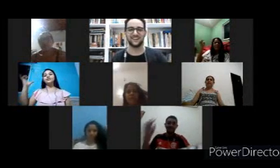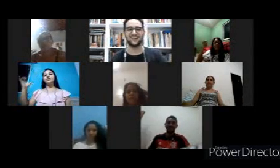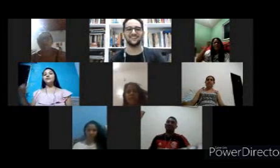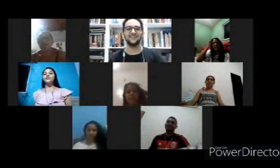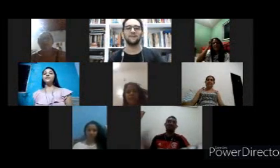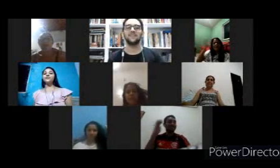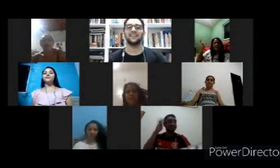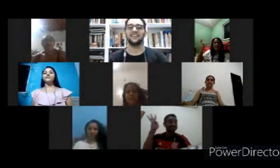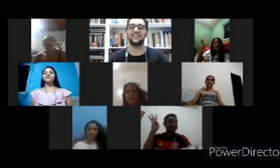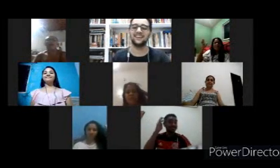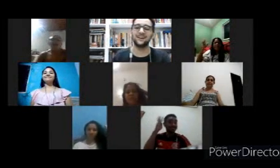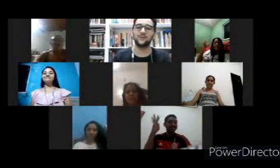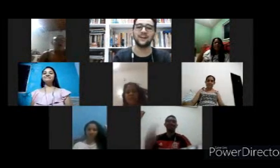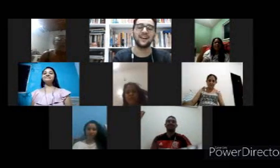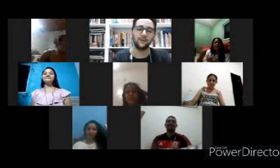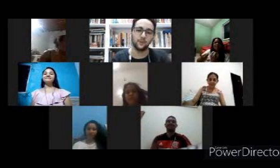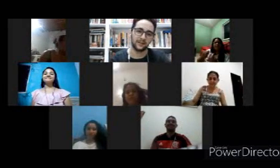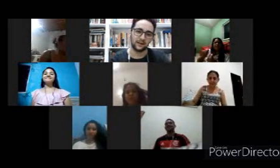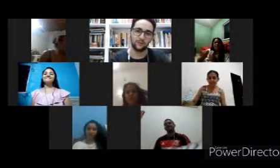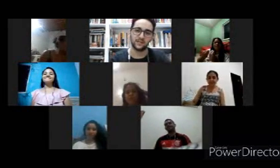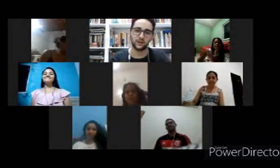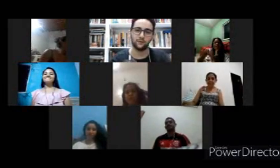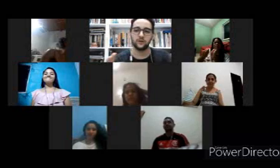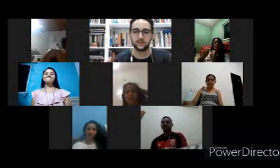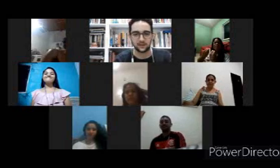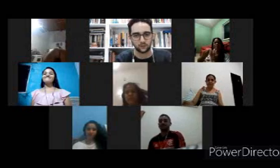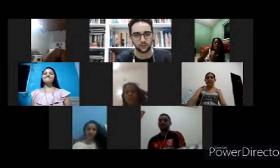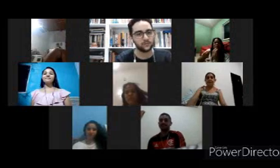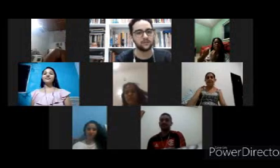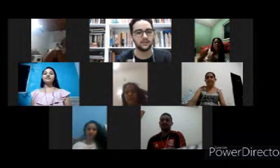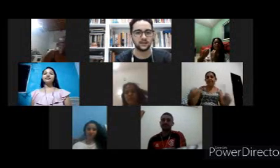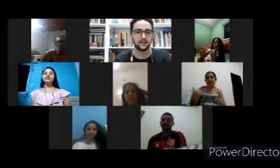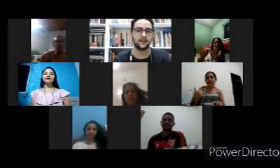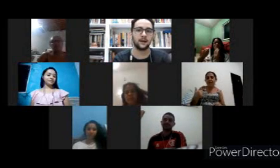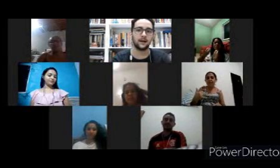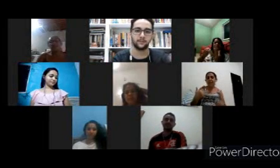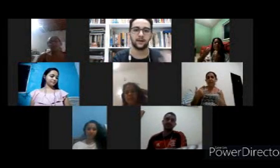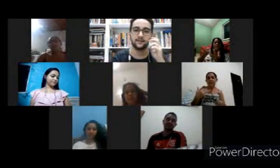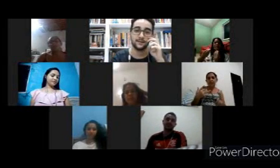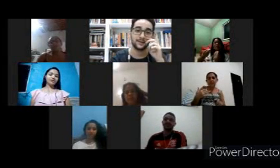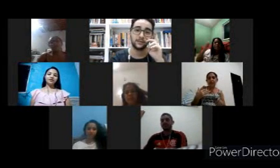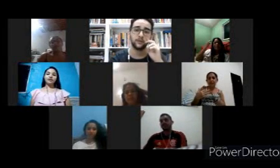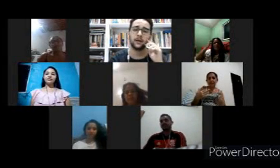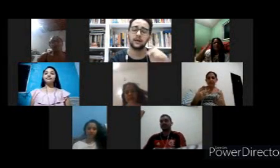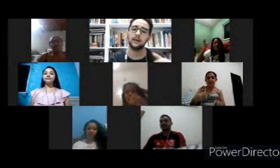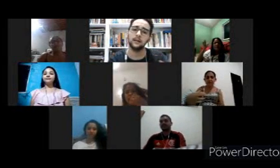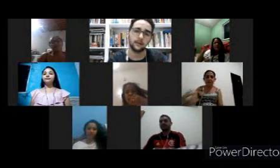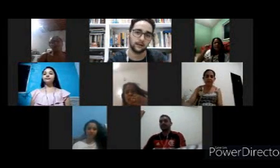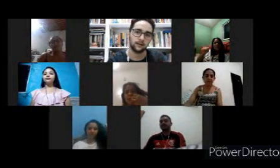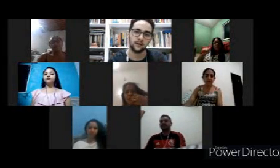fala. Então, eu vou baixar o vídeo, mandar no grupo para vocês treinarem as partes iniciais, porque ela canta em